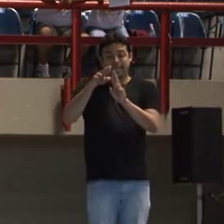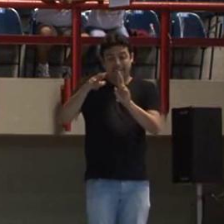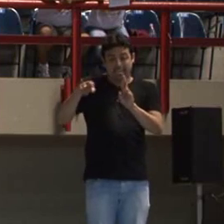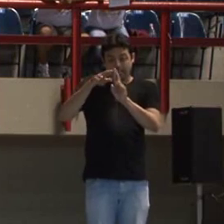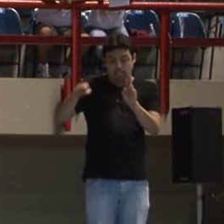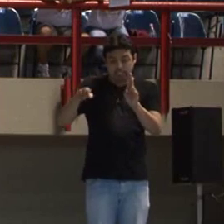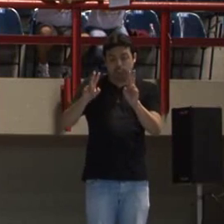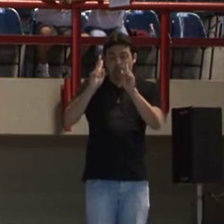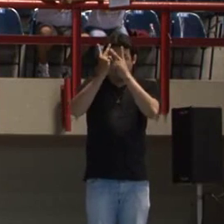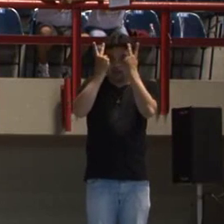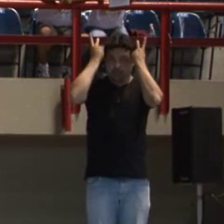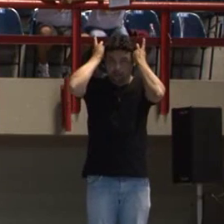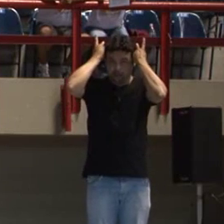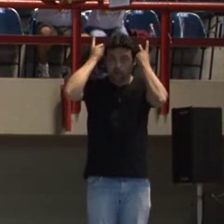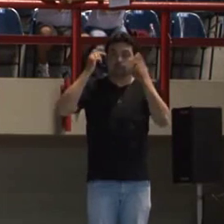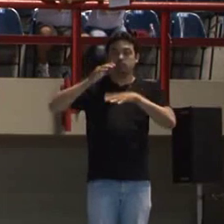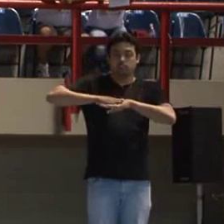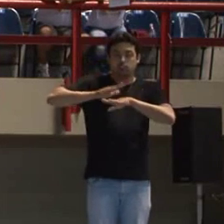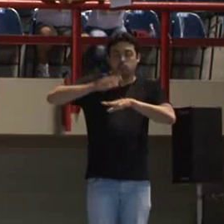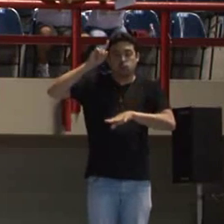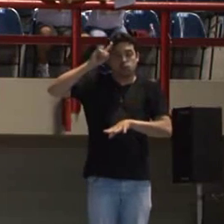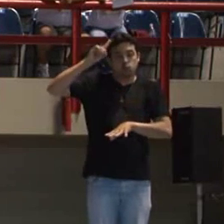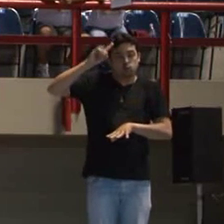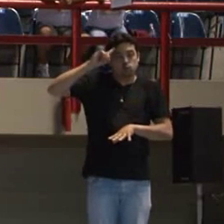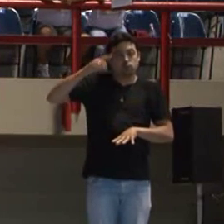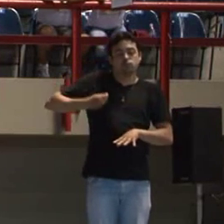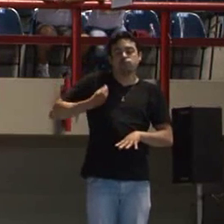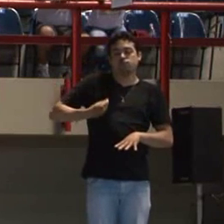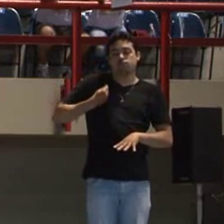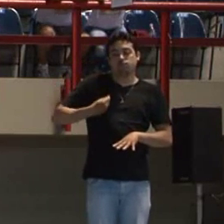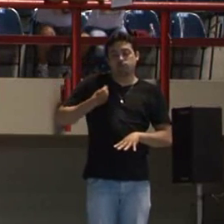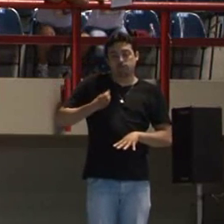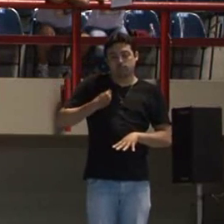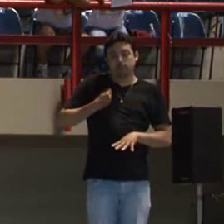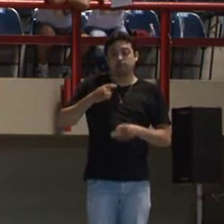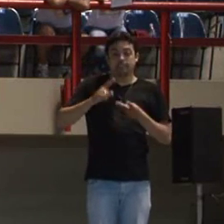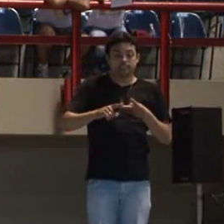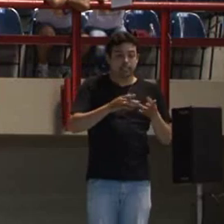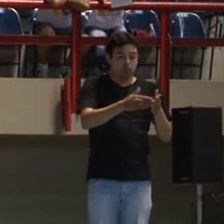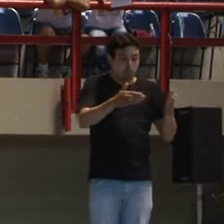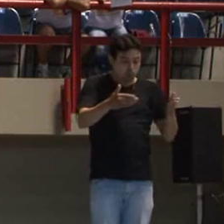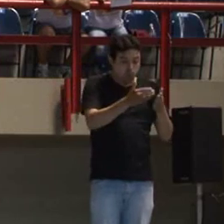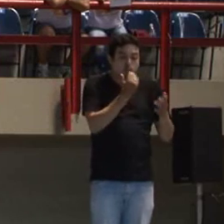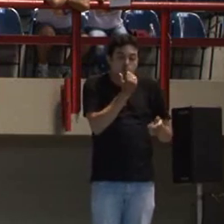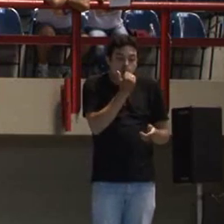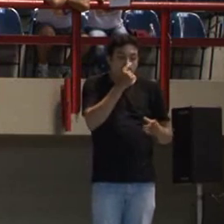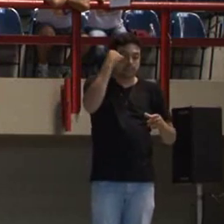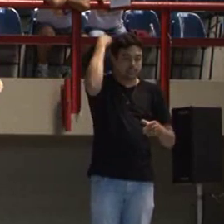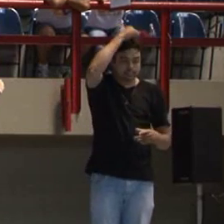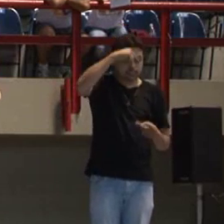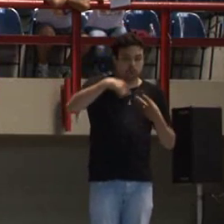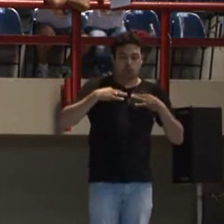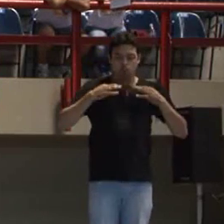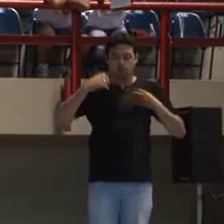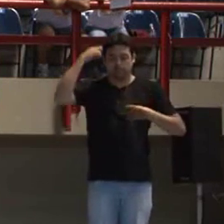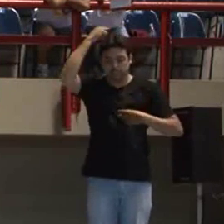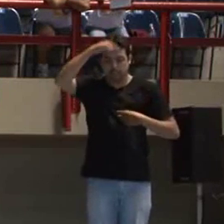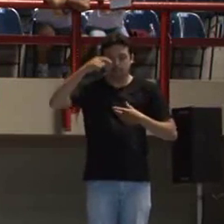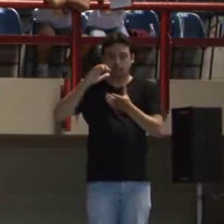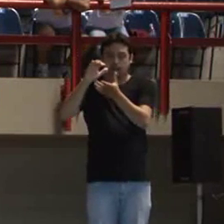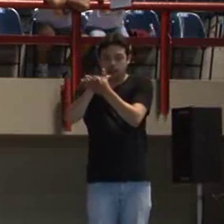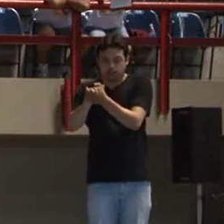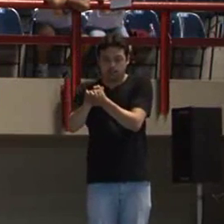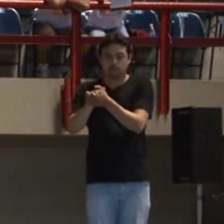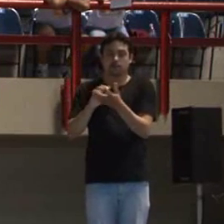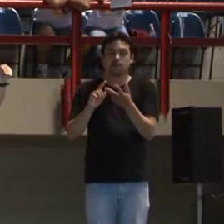os hebreus é algo que eles fazem no dia a dia. Tem comidas sagradas, roupas sagradas, é o